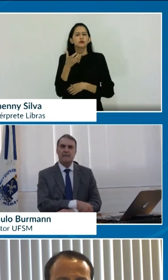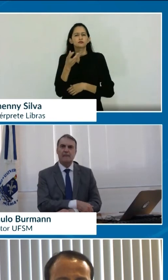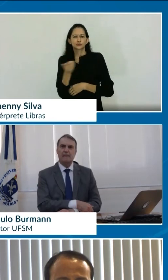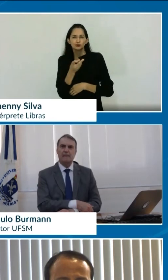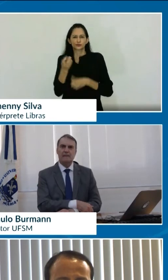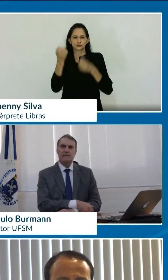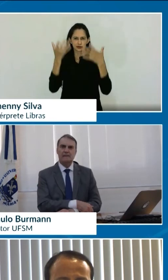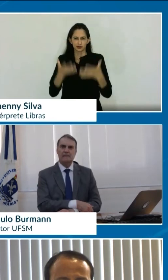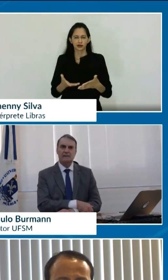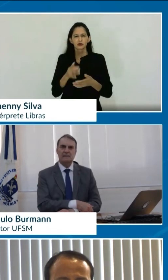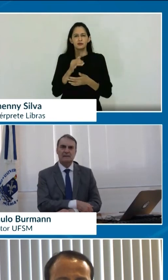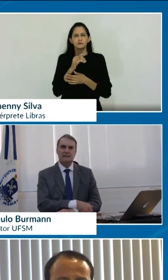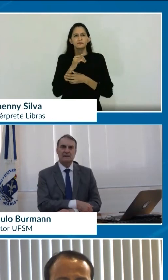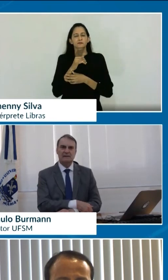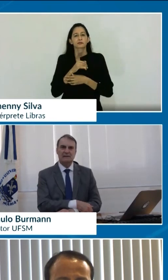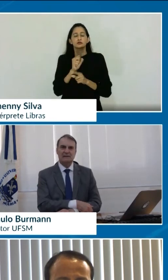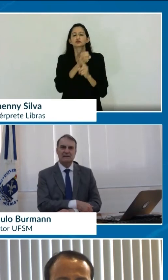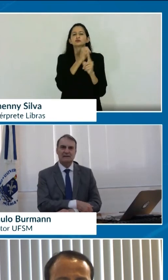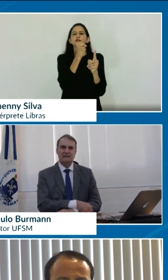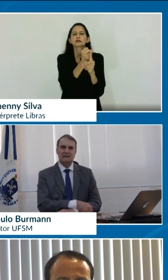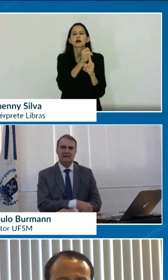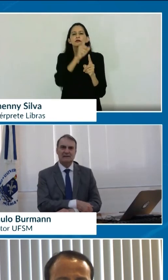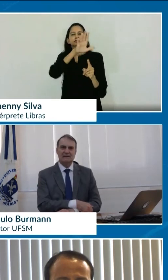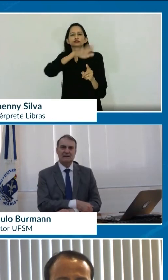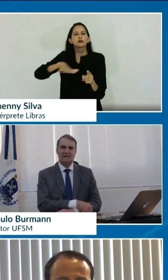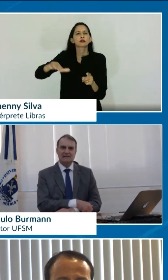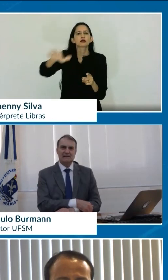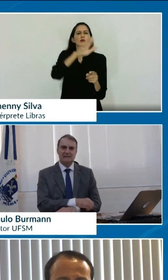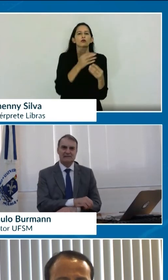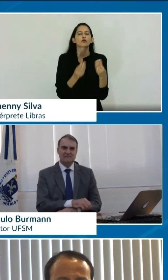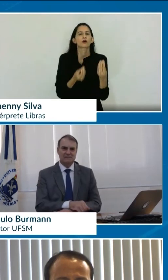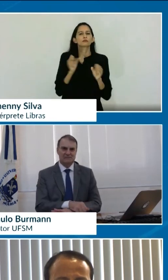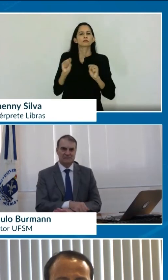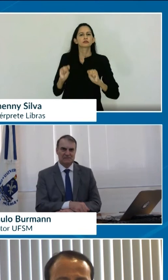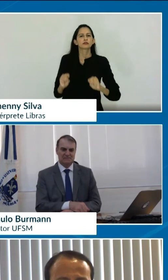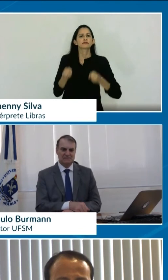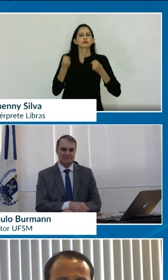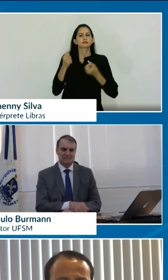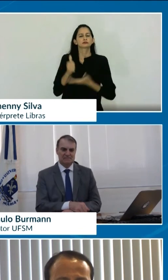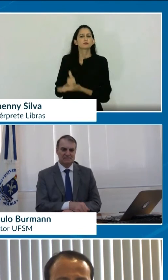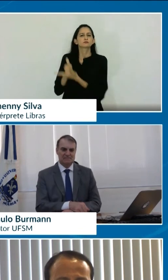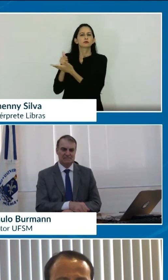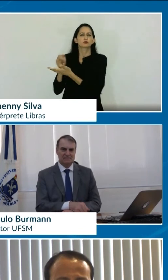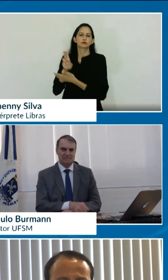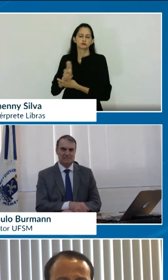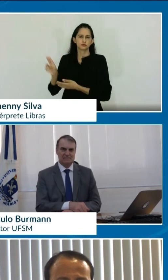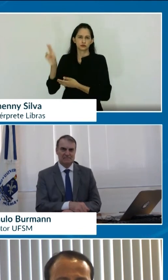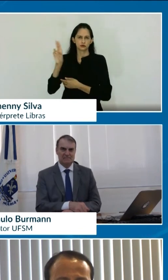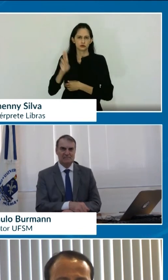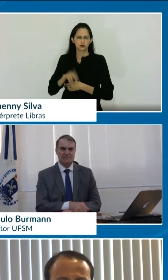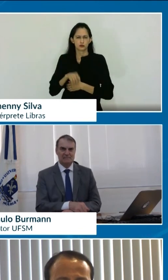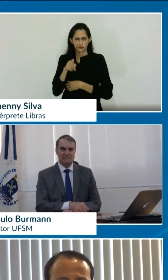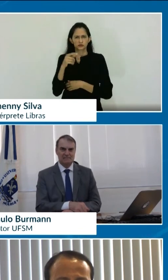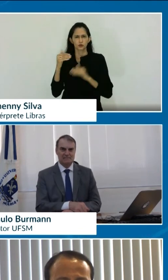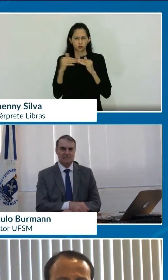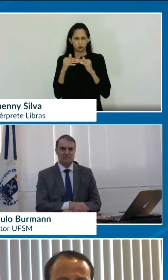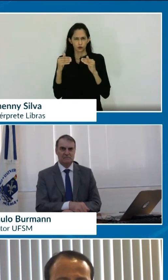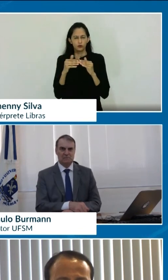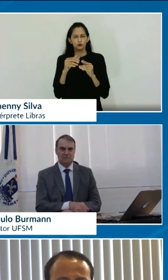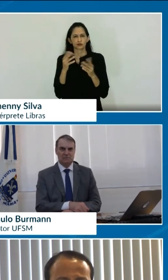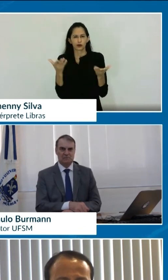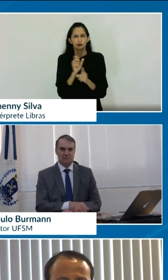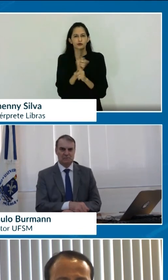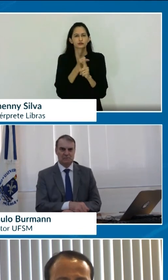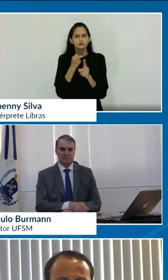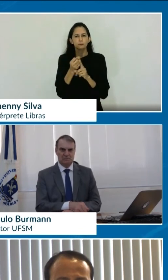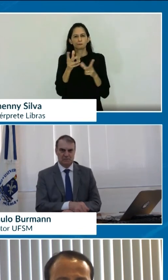a população, pode ajudar a defender a universidade, e se vocês concordam que, de fato, estamos tendo uma mudança de olhar e que isso vai ter